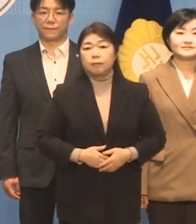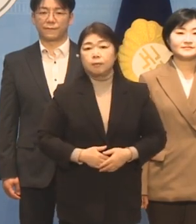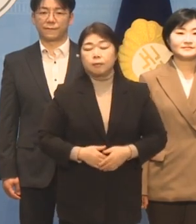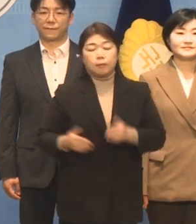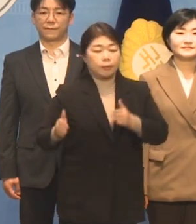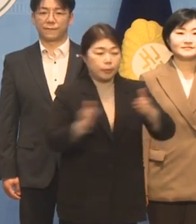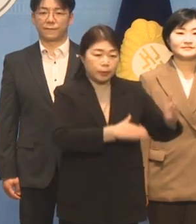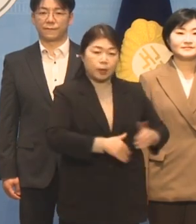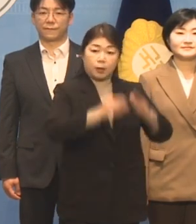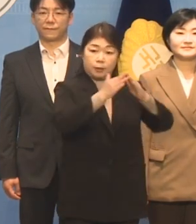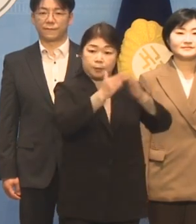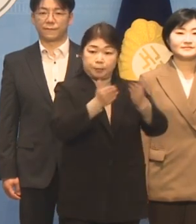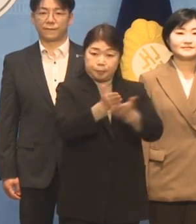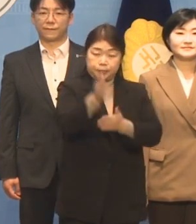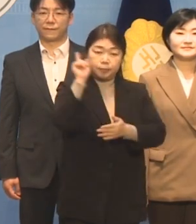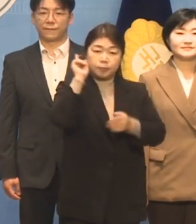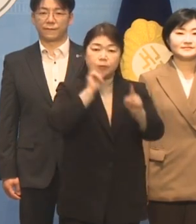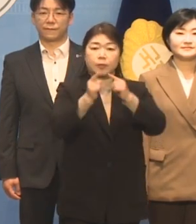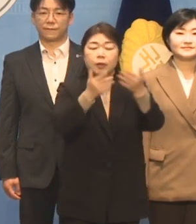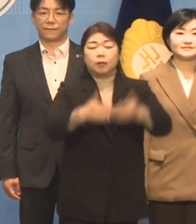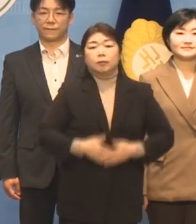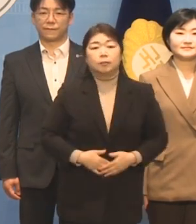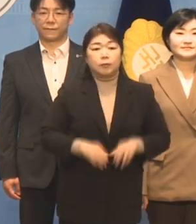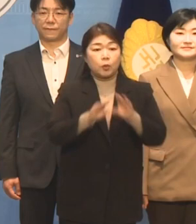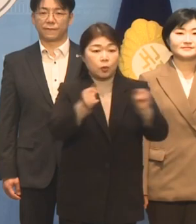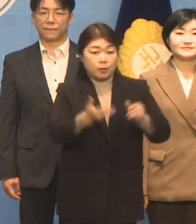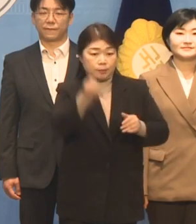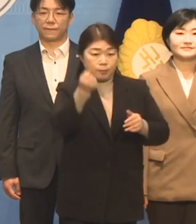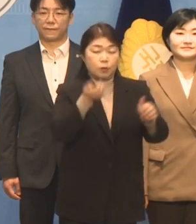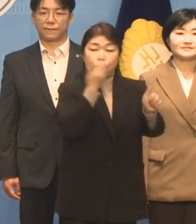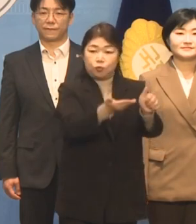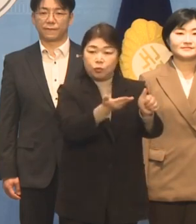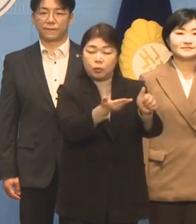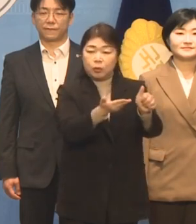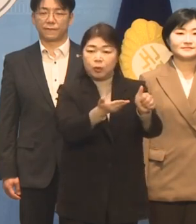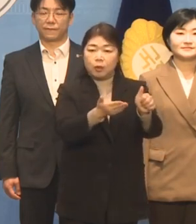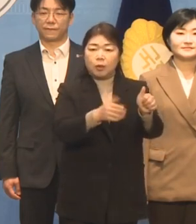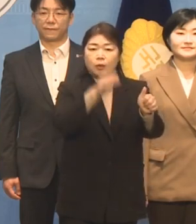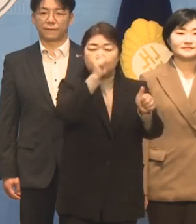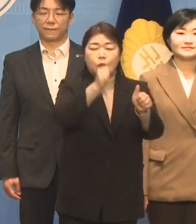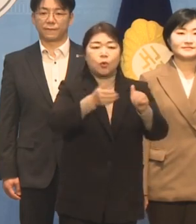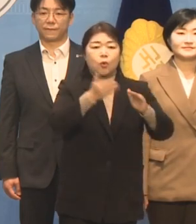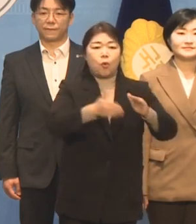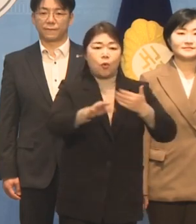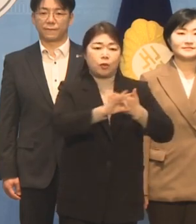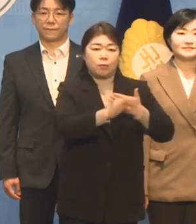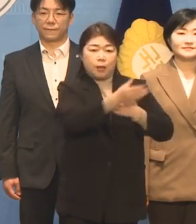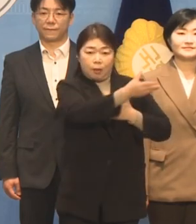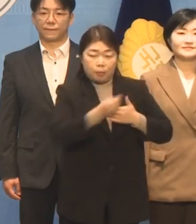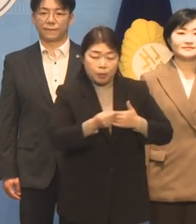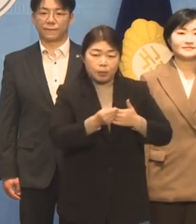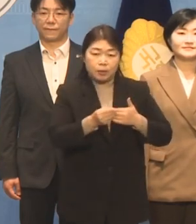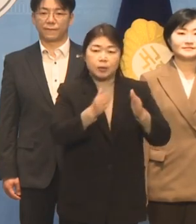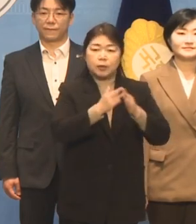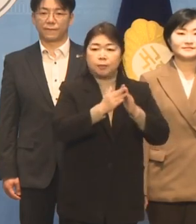다음은 주거 분야 정책으로 토지 배당을 지급하고 질 높은 공공임대주택을